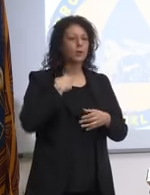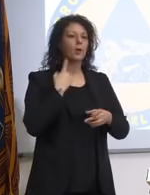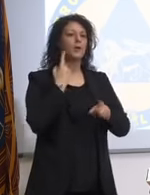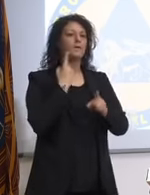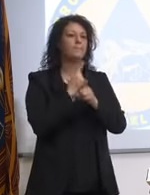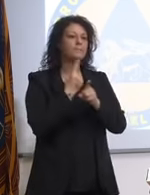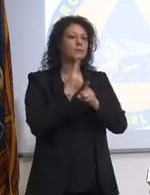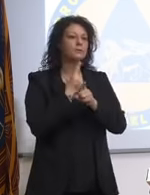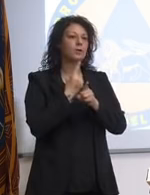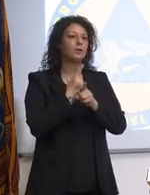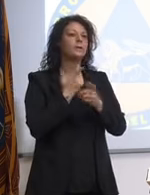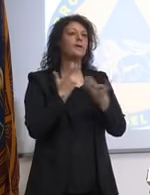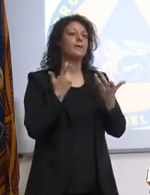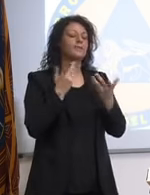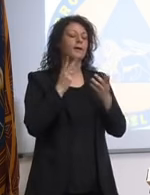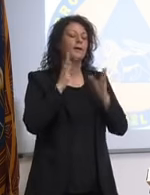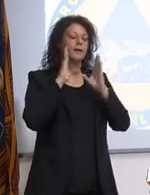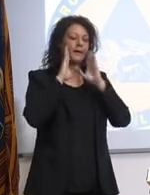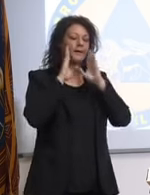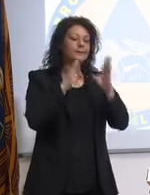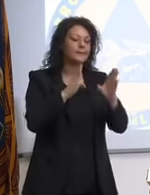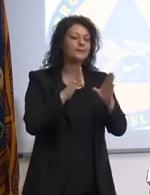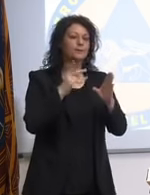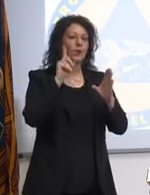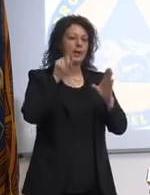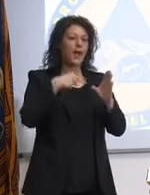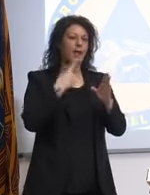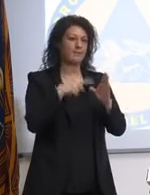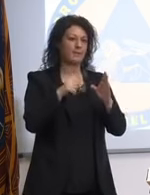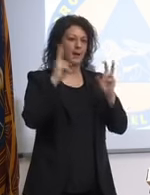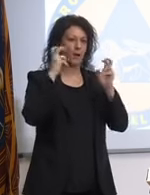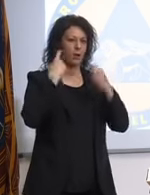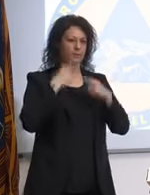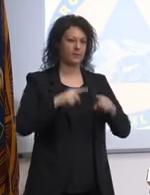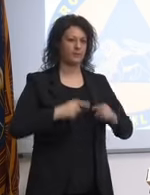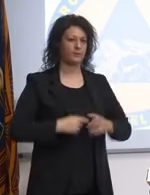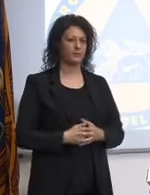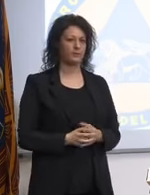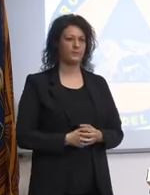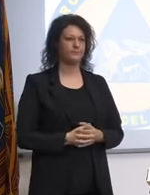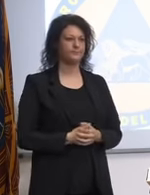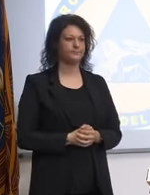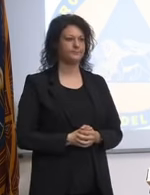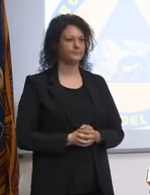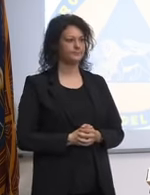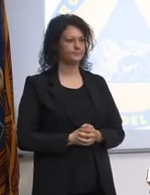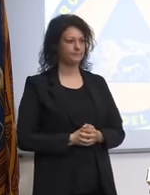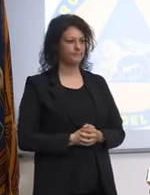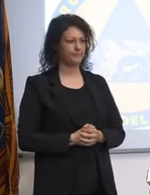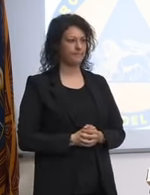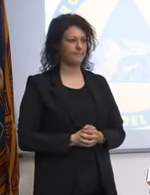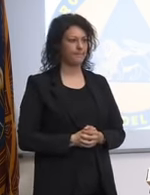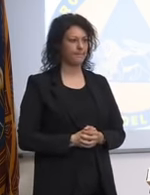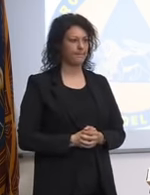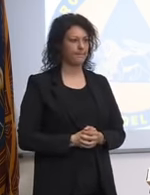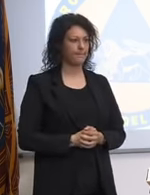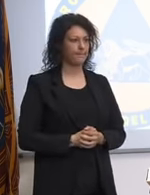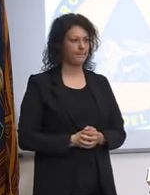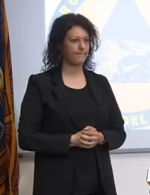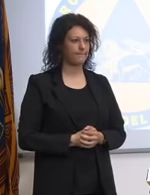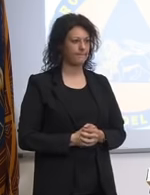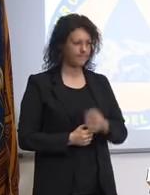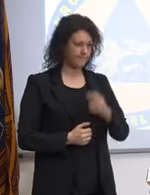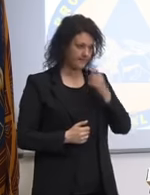anche rispetto a tutto questo. Allora avremo detto Milva.